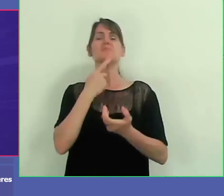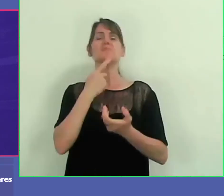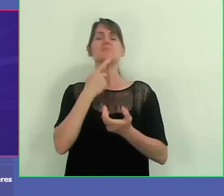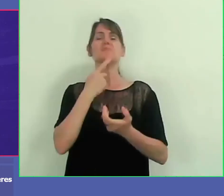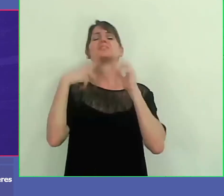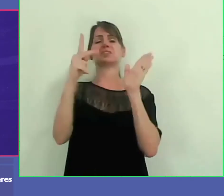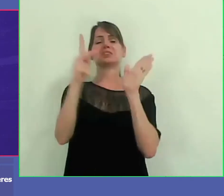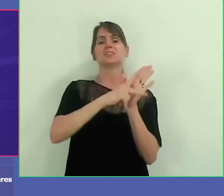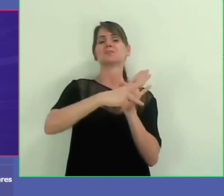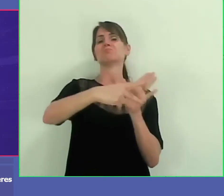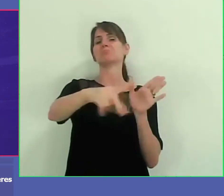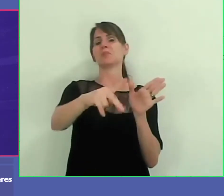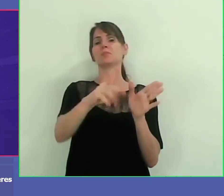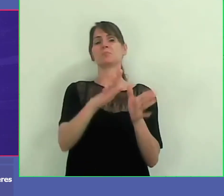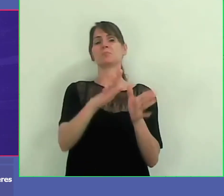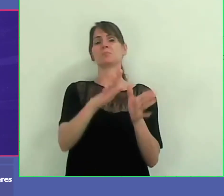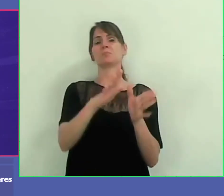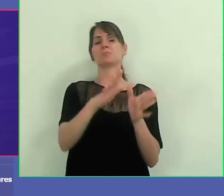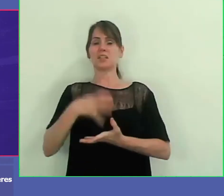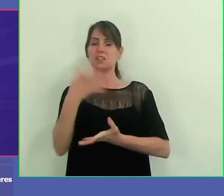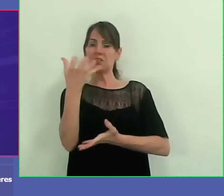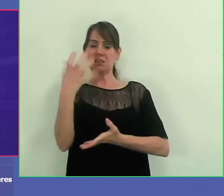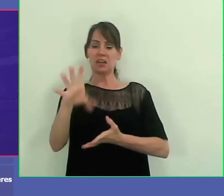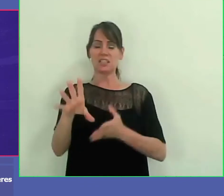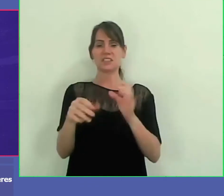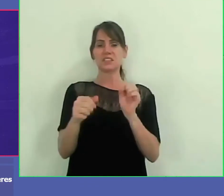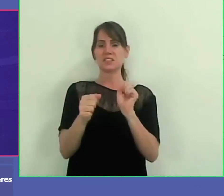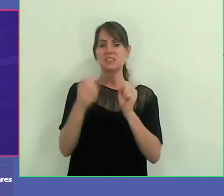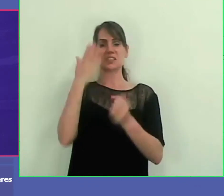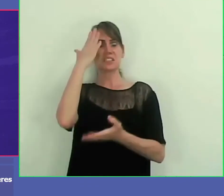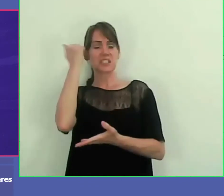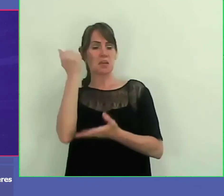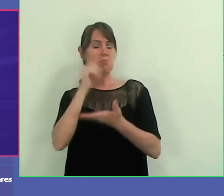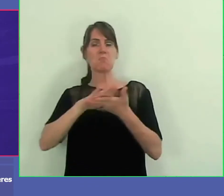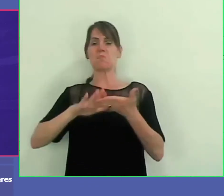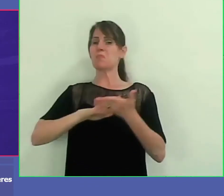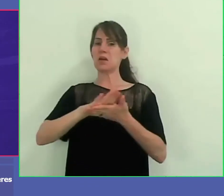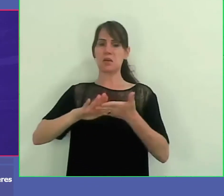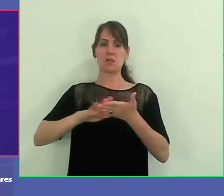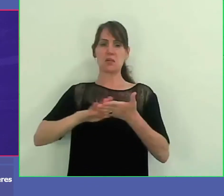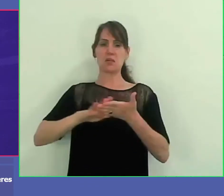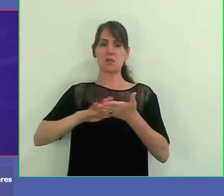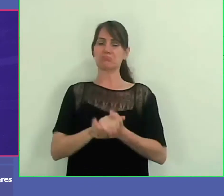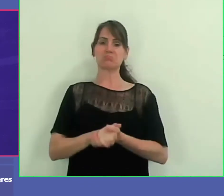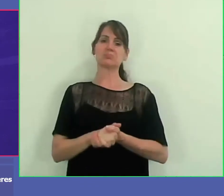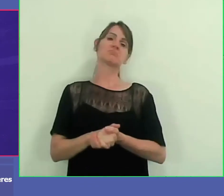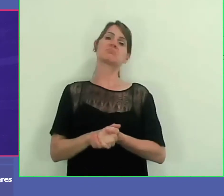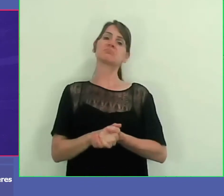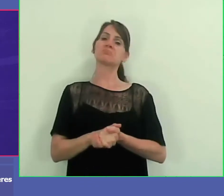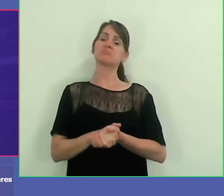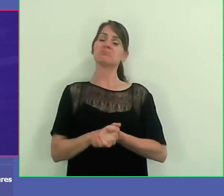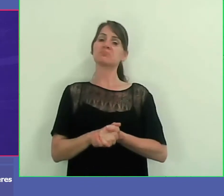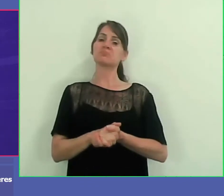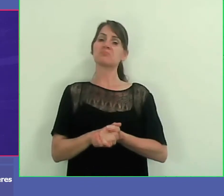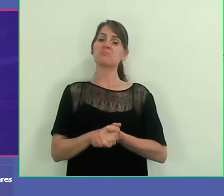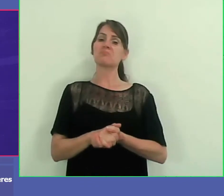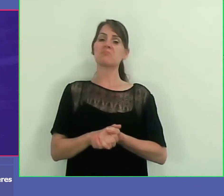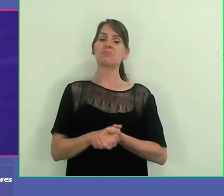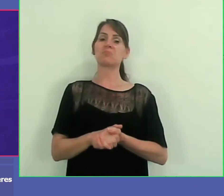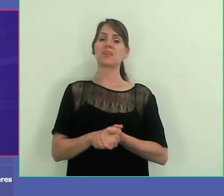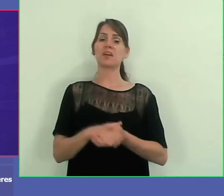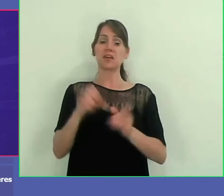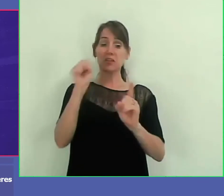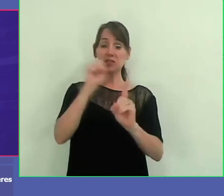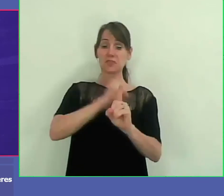não querem saber, eles não querem saber qual é o resultado, né, o prejuízo que dá para a sociedade e leva para os